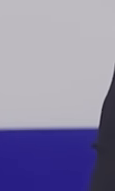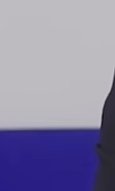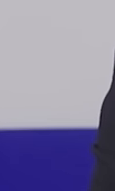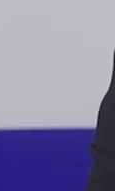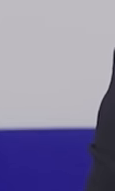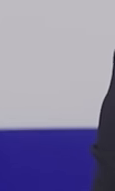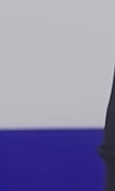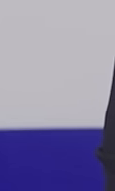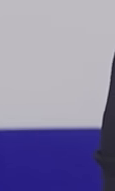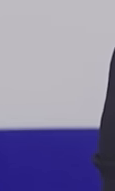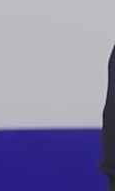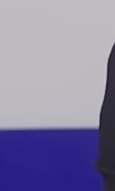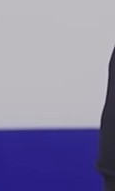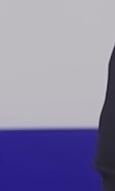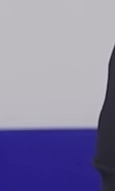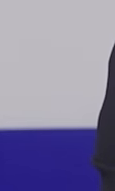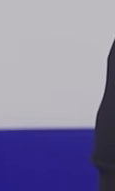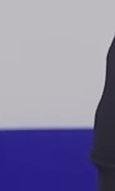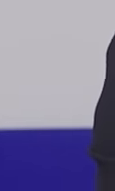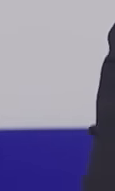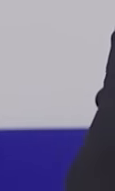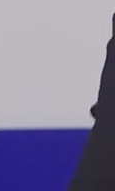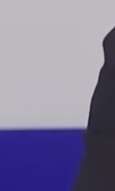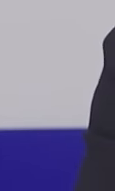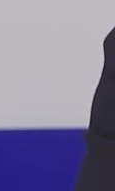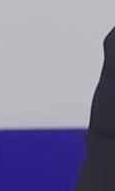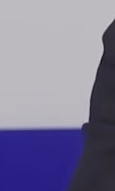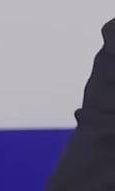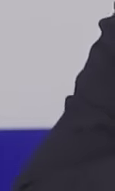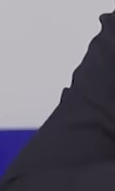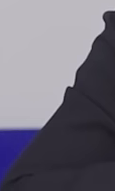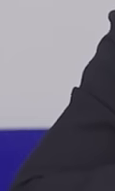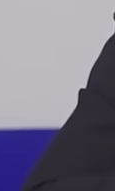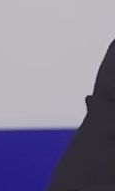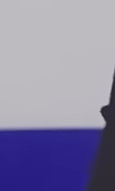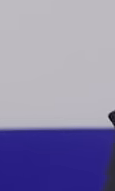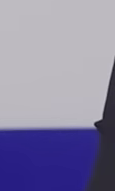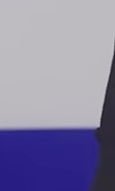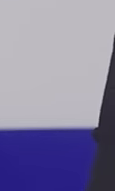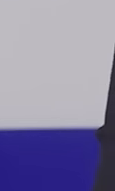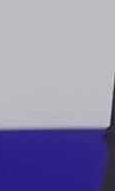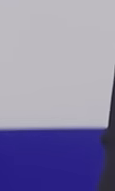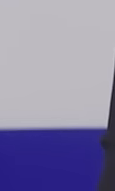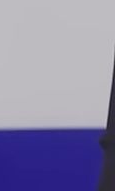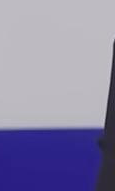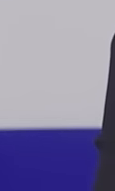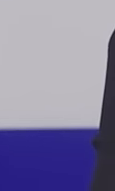그 죽을 지경을 벗어나지 못해서 결국 죽음을 선택하는 사람이